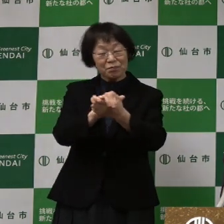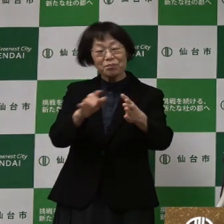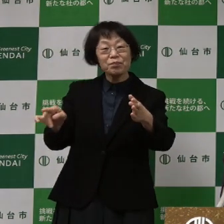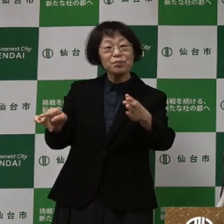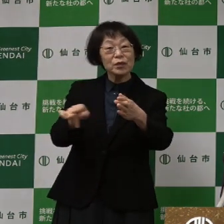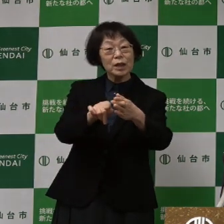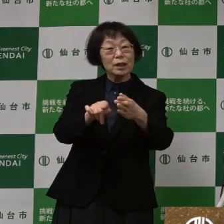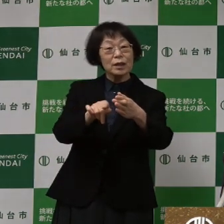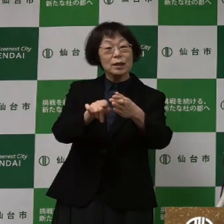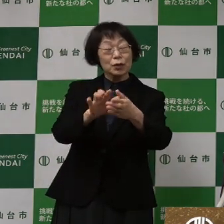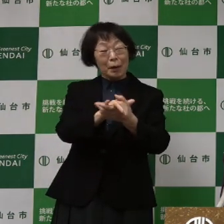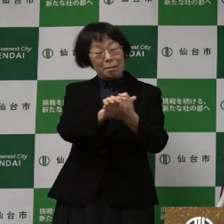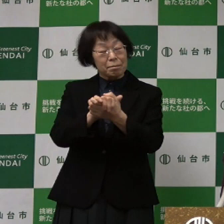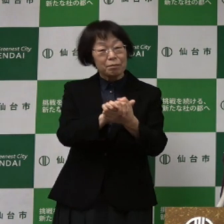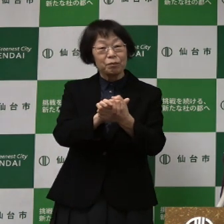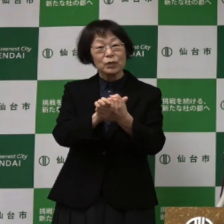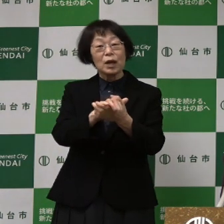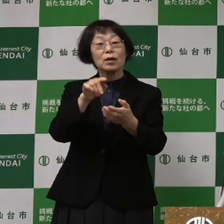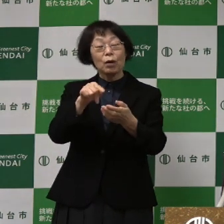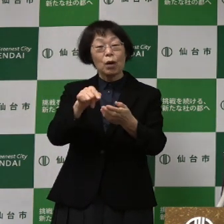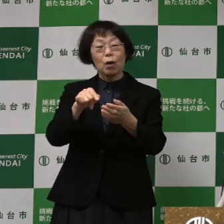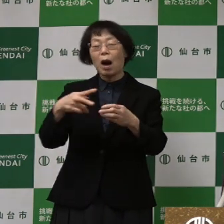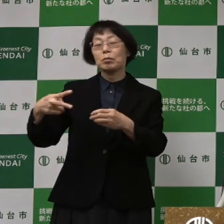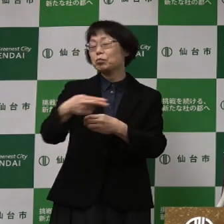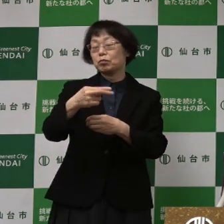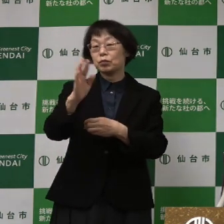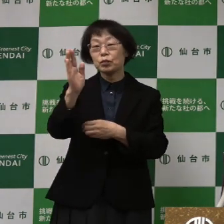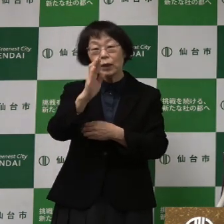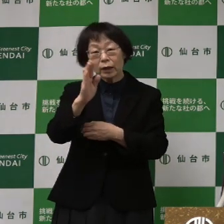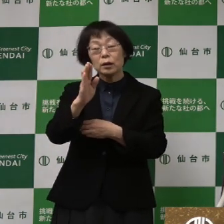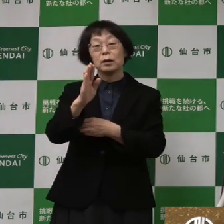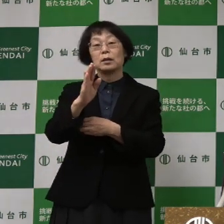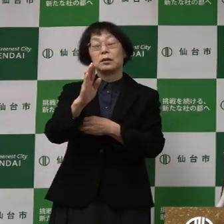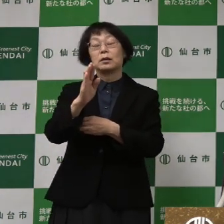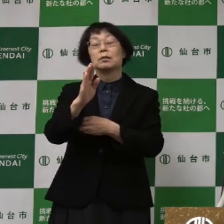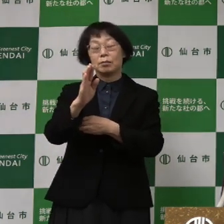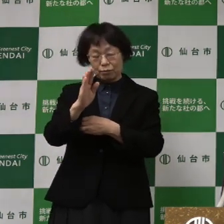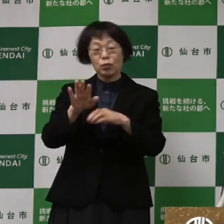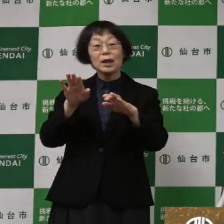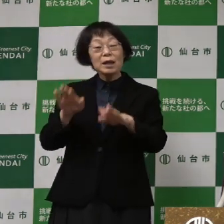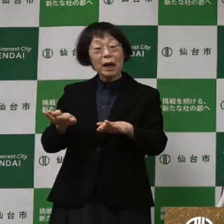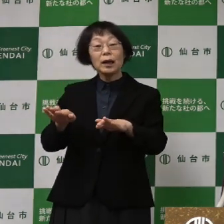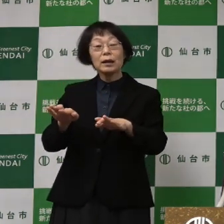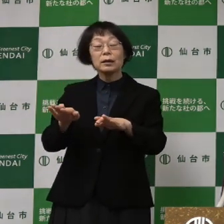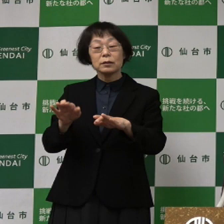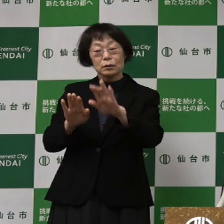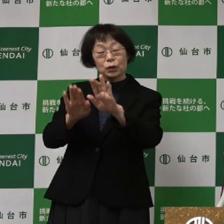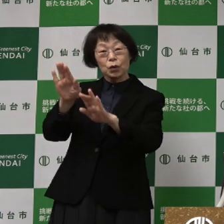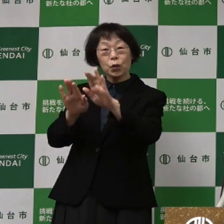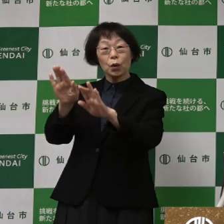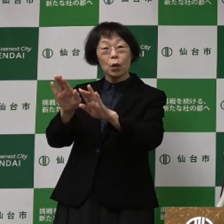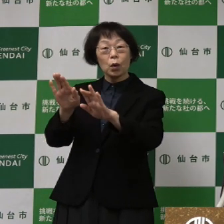その絆をですね、切ってしまうことのないように、今般のこの状況 にです